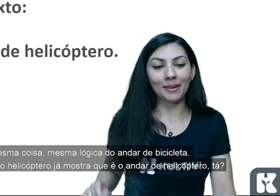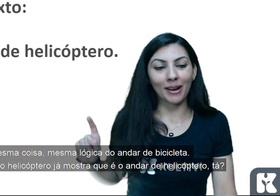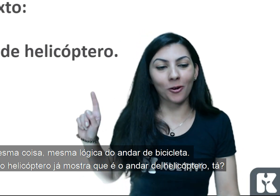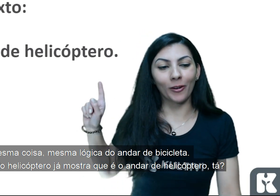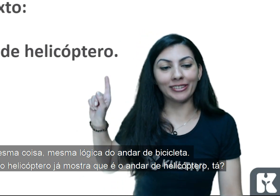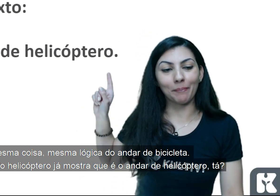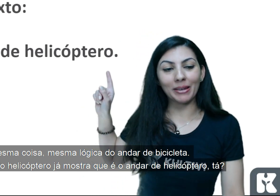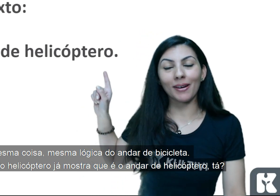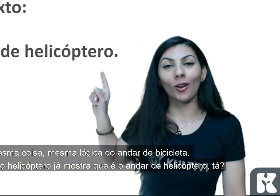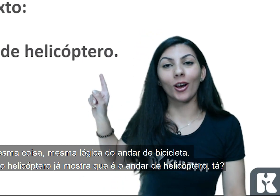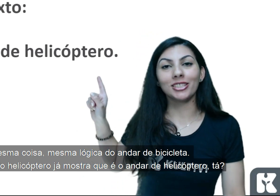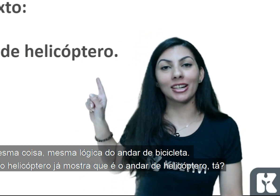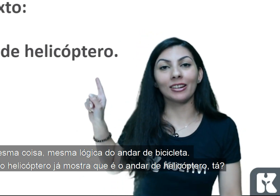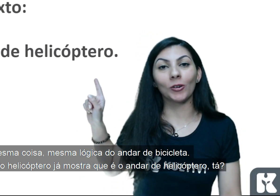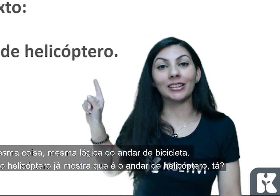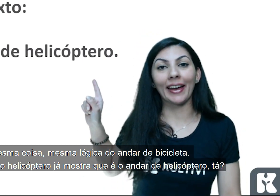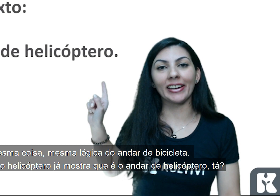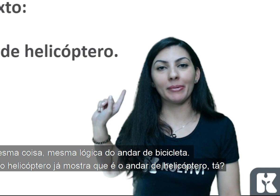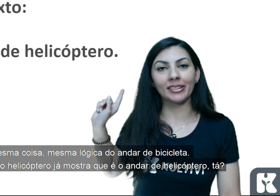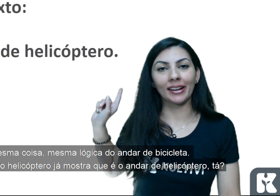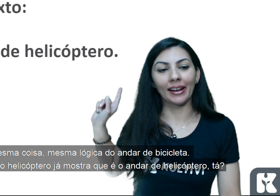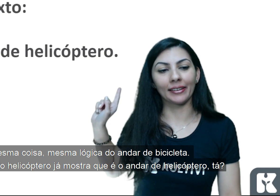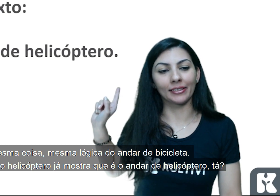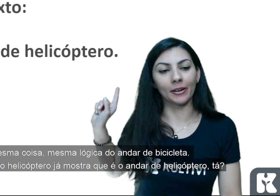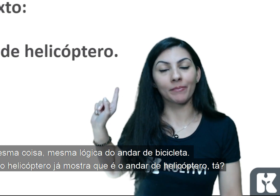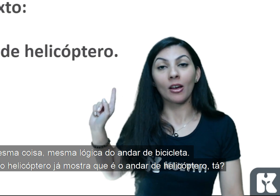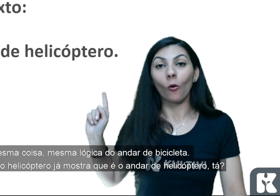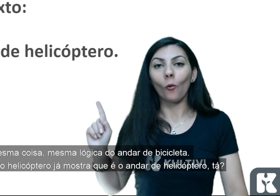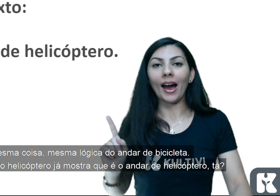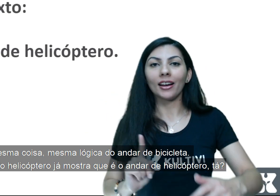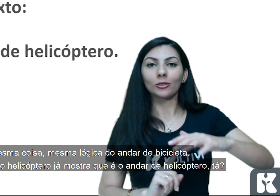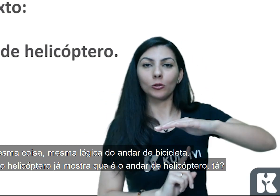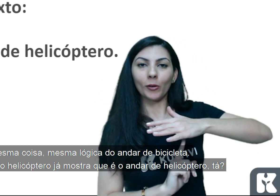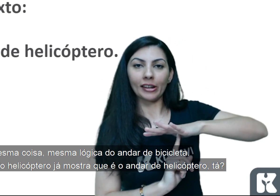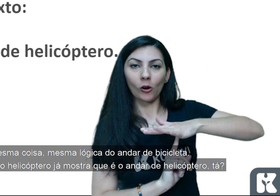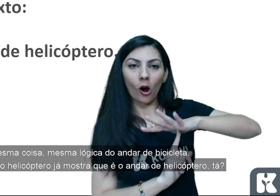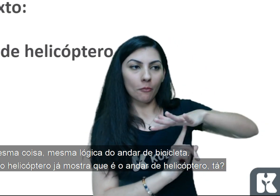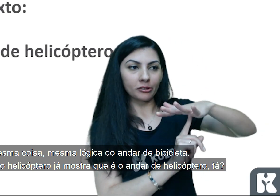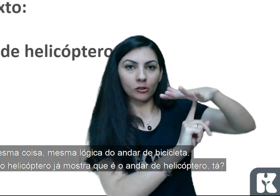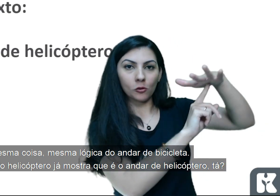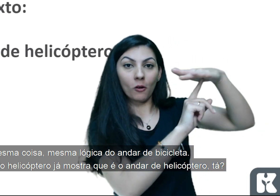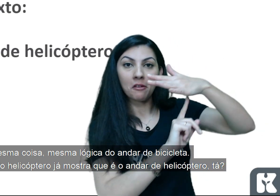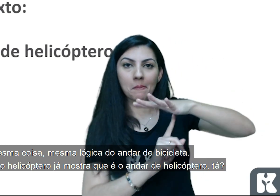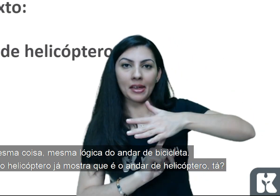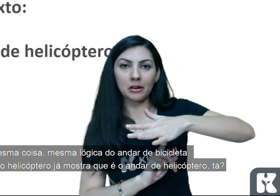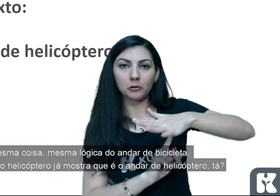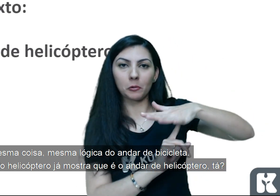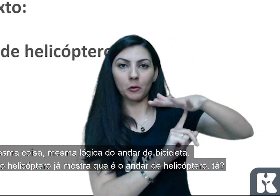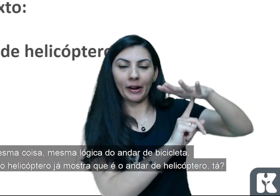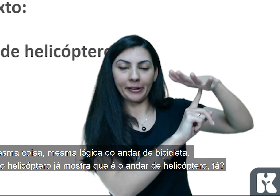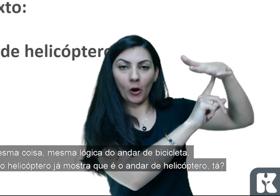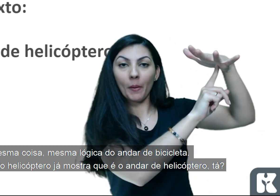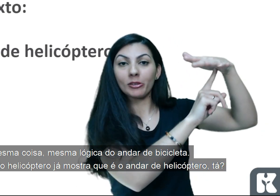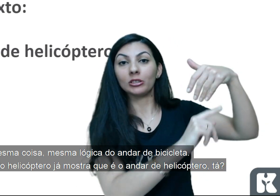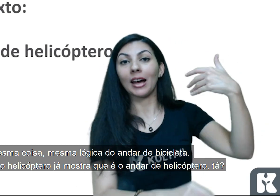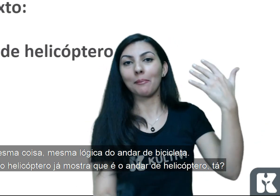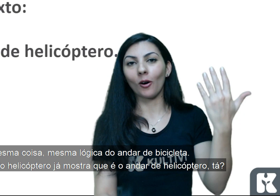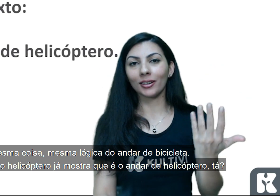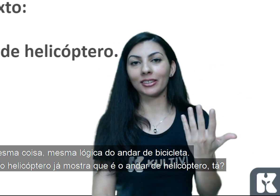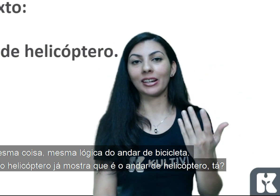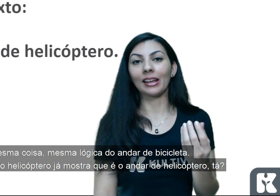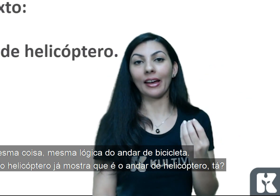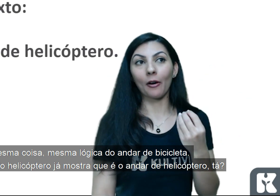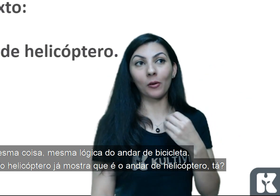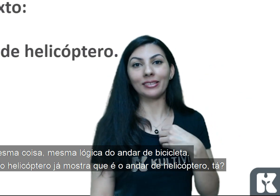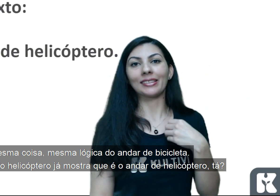Mesma coisa, mesma lógica do andar de bicicleta. O ato do helicóptero, o movimento do helicóptero já